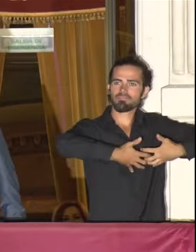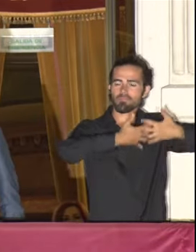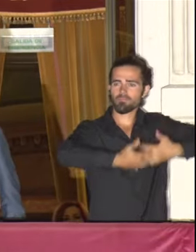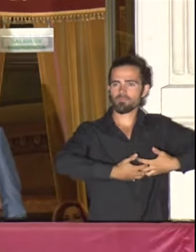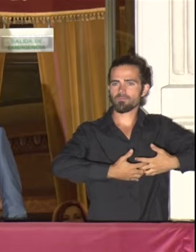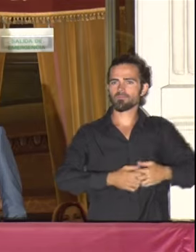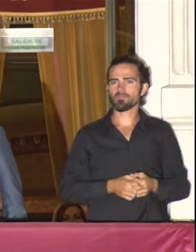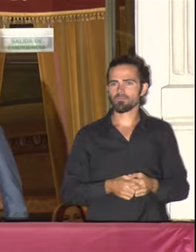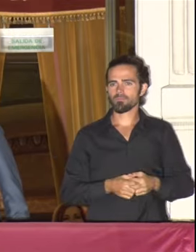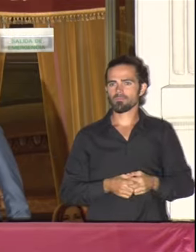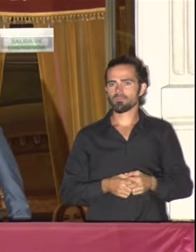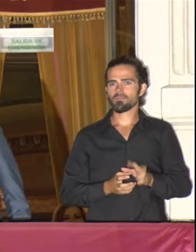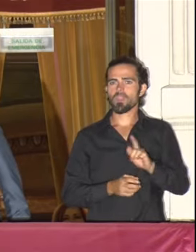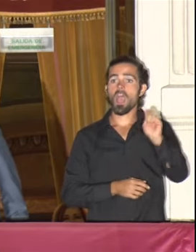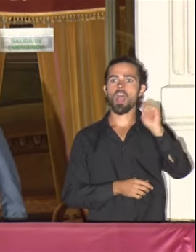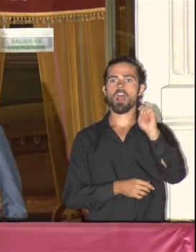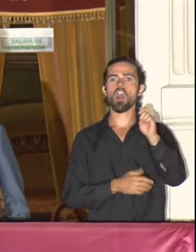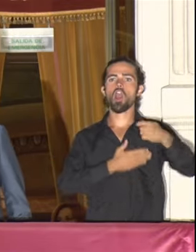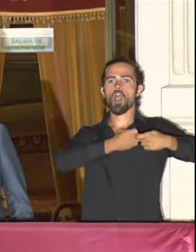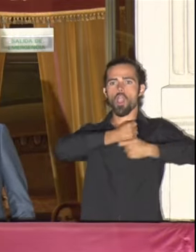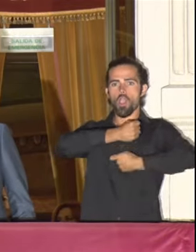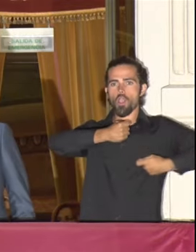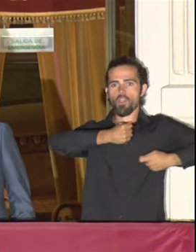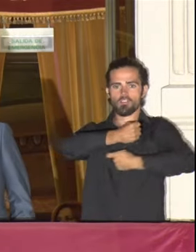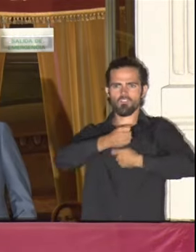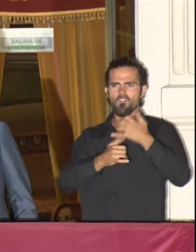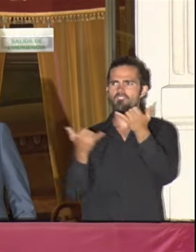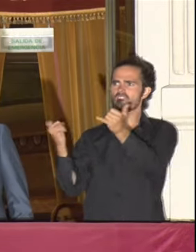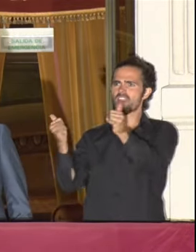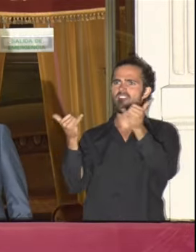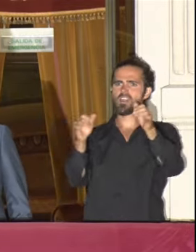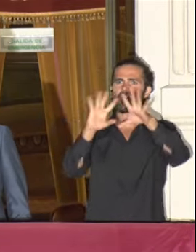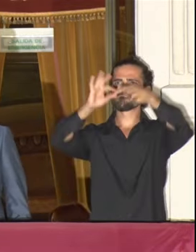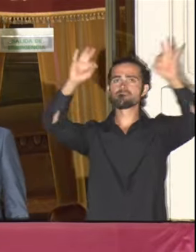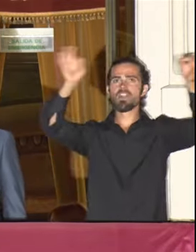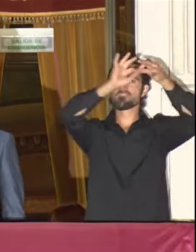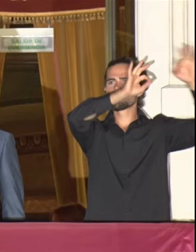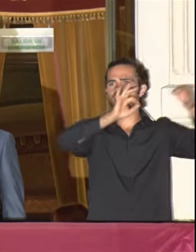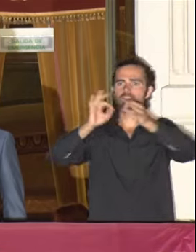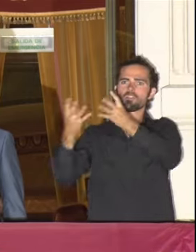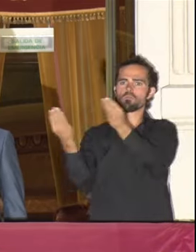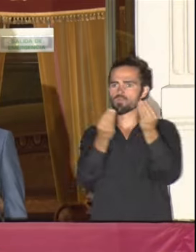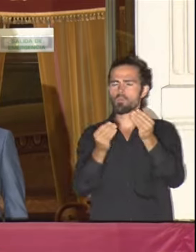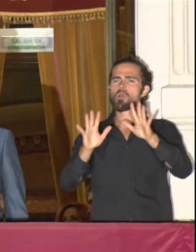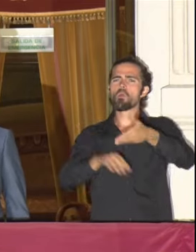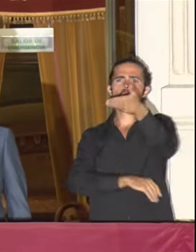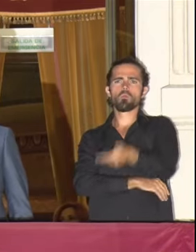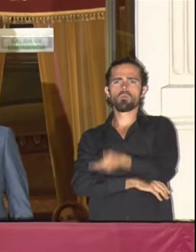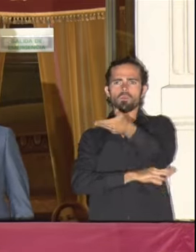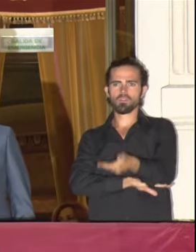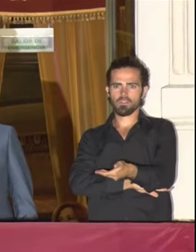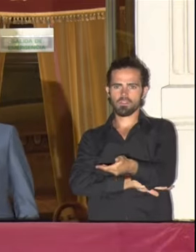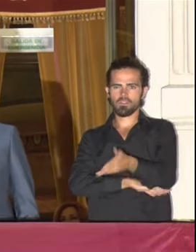Agosto es un mes de múltiples ferias. Hay ferias en todos los sitios. Pero las ferias importantes, las ferias